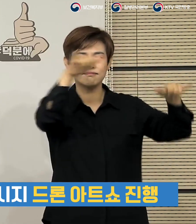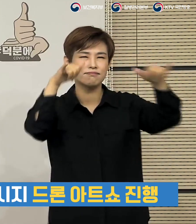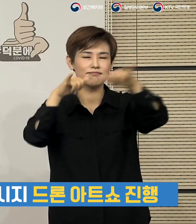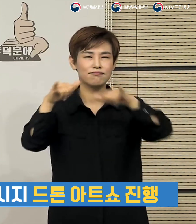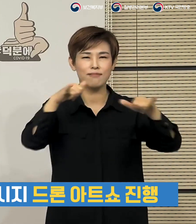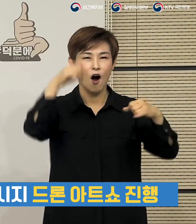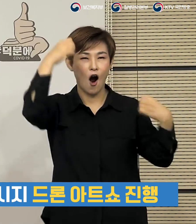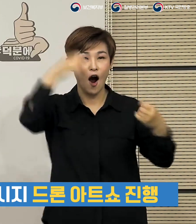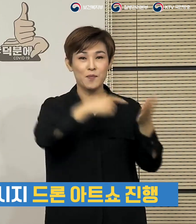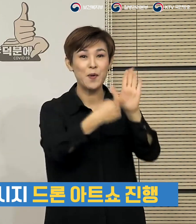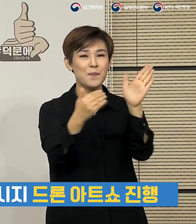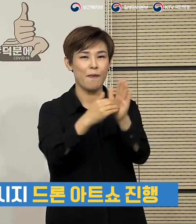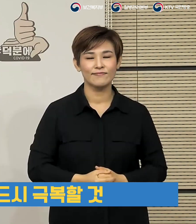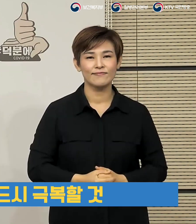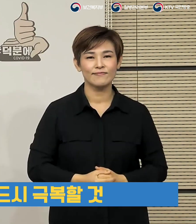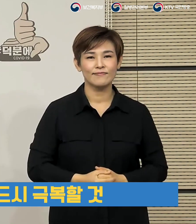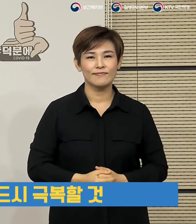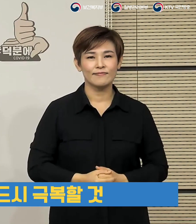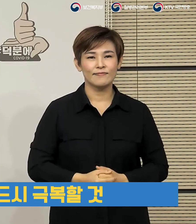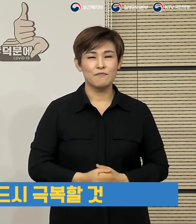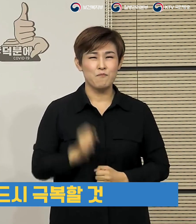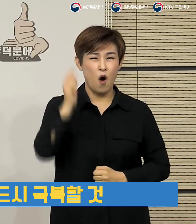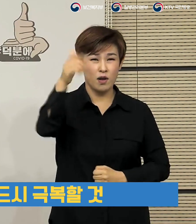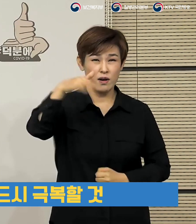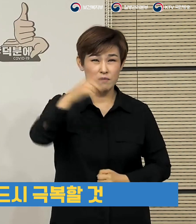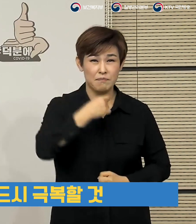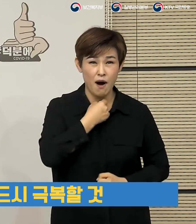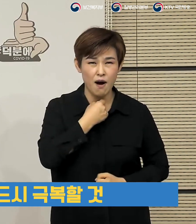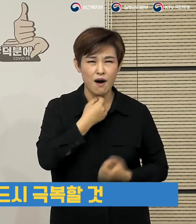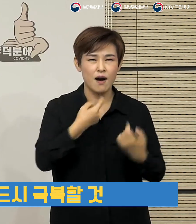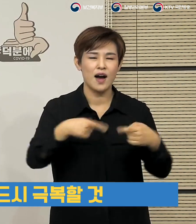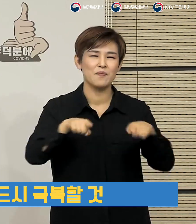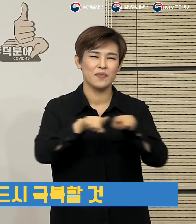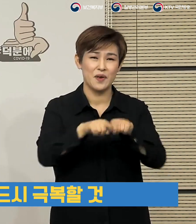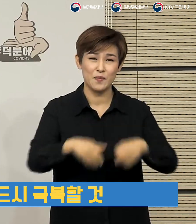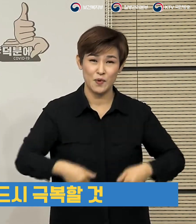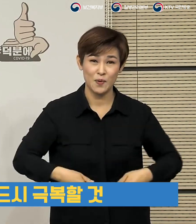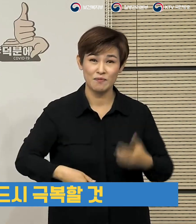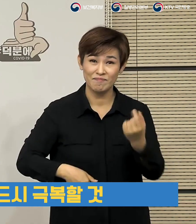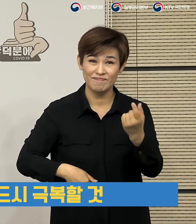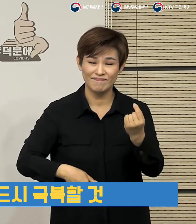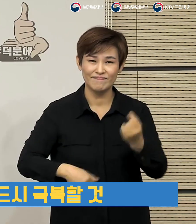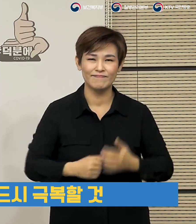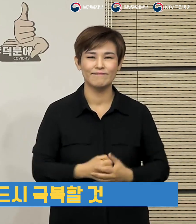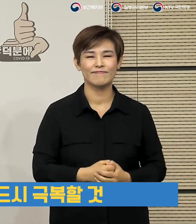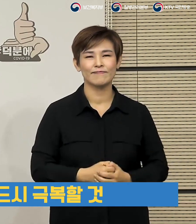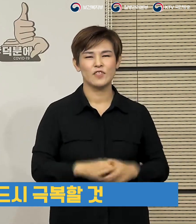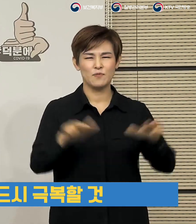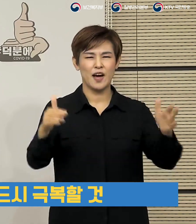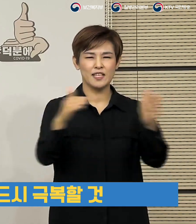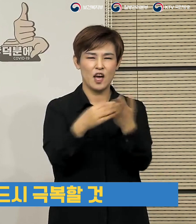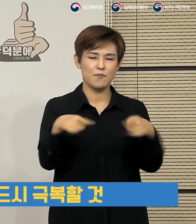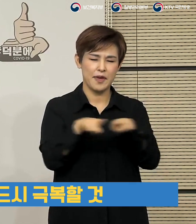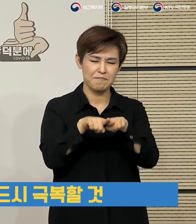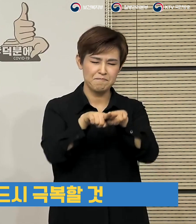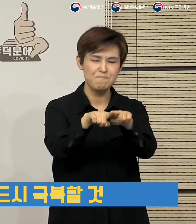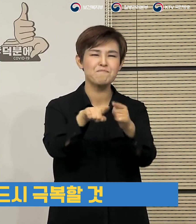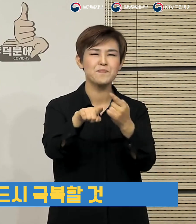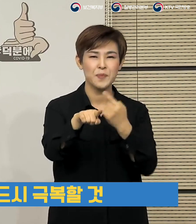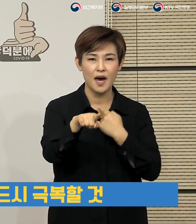아트쇼를 진행한 바 있습니다. 멀리 가려면 함께 가라는 말이 있습니다. 지금까지 함께했고